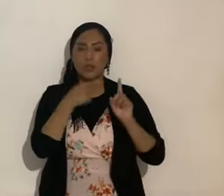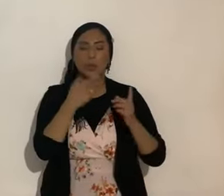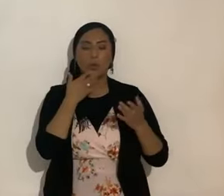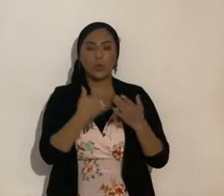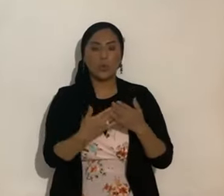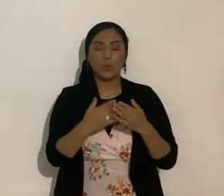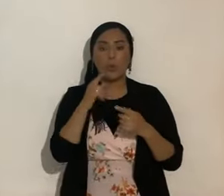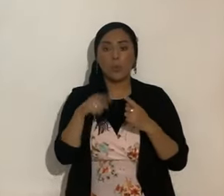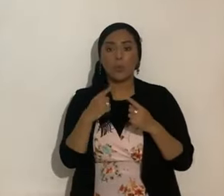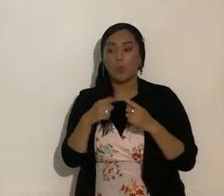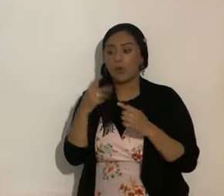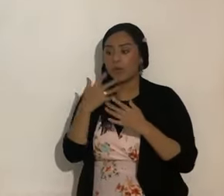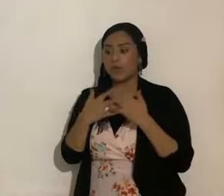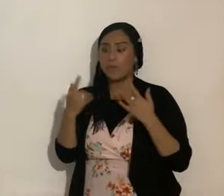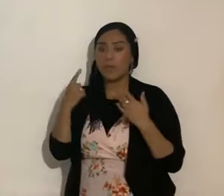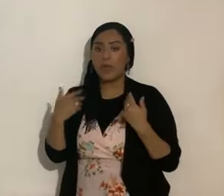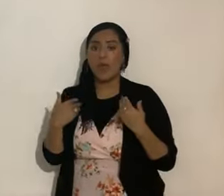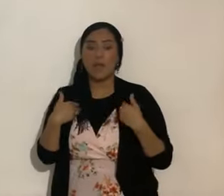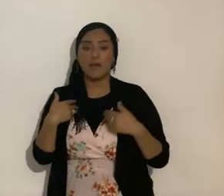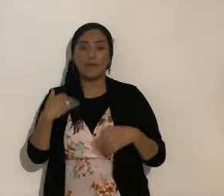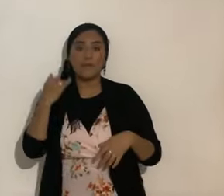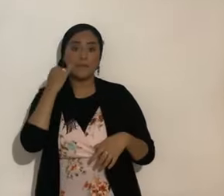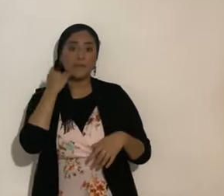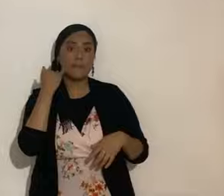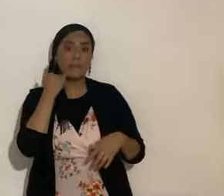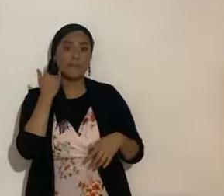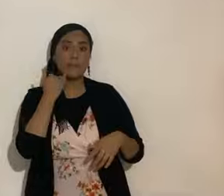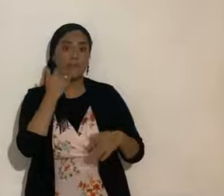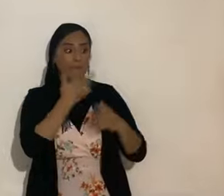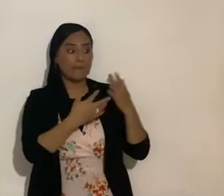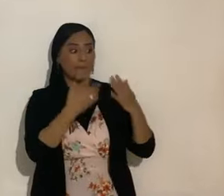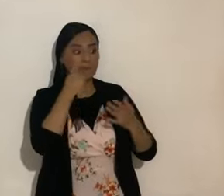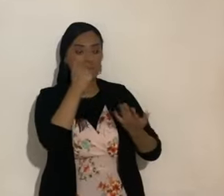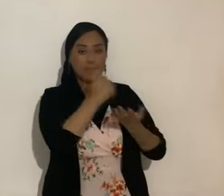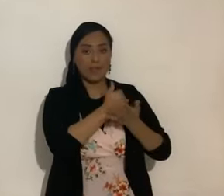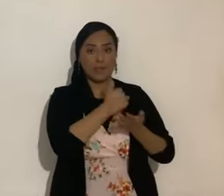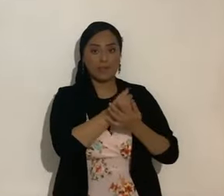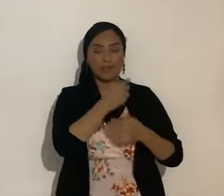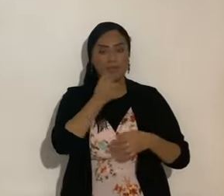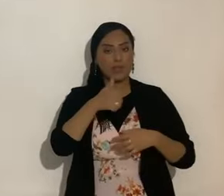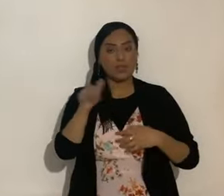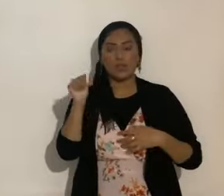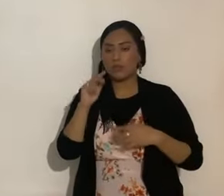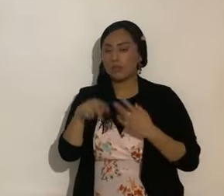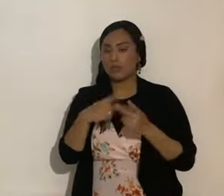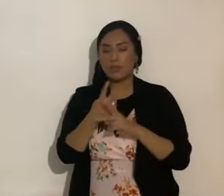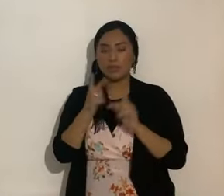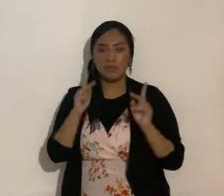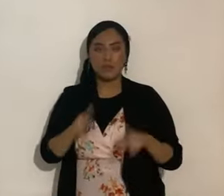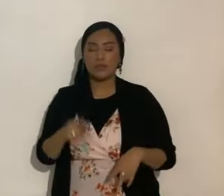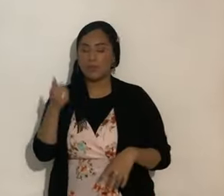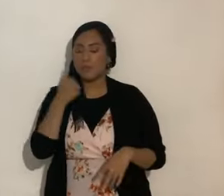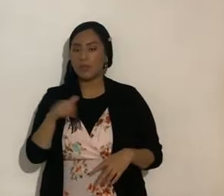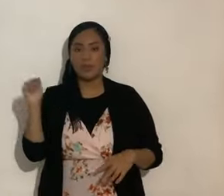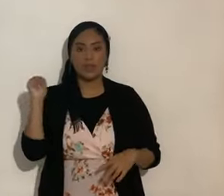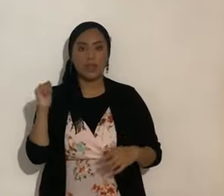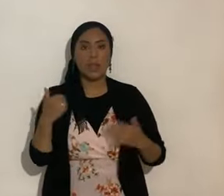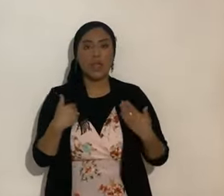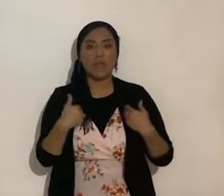Y cuando alguien tiene envidia de la generosidad de alguien, X o Z sea, ¿sí?